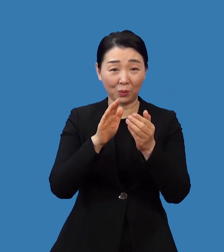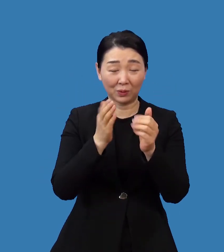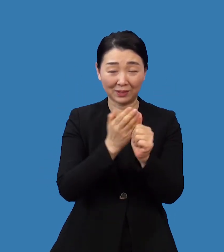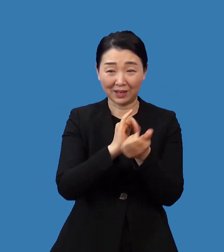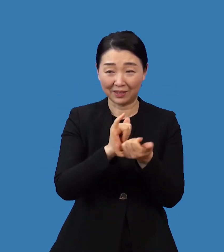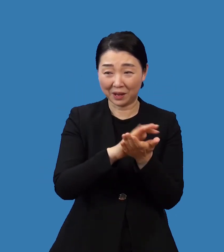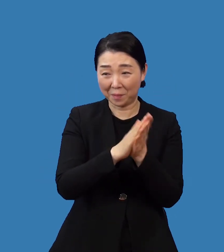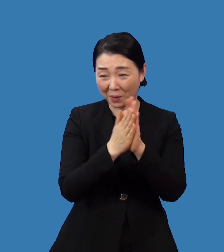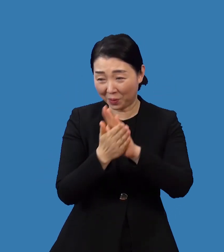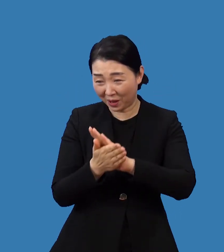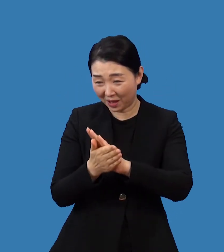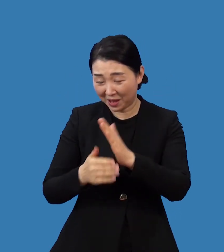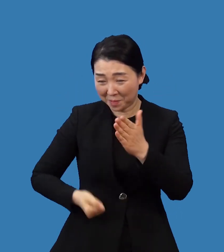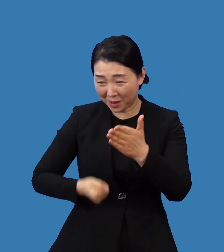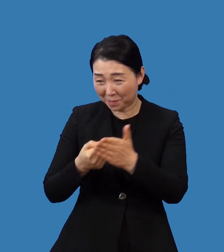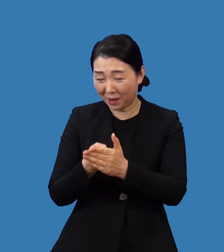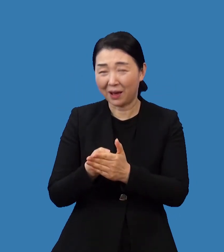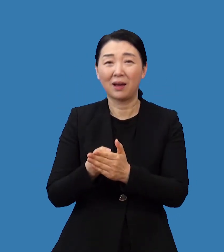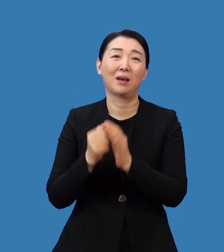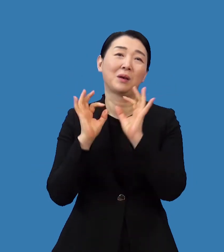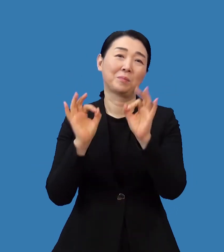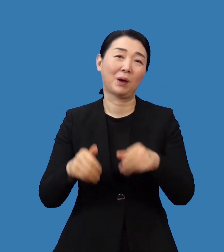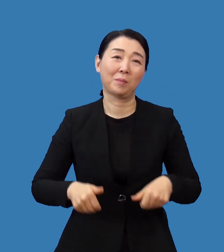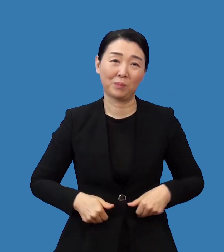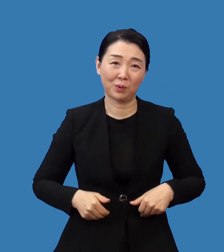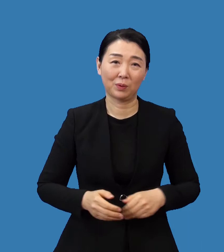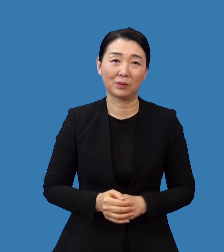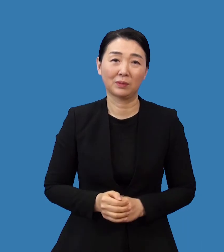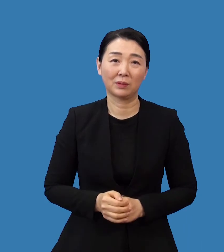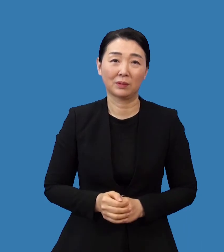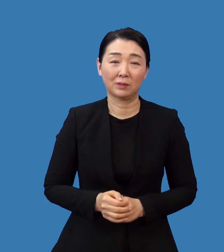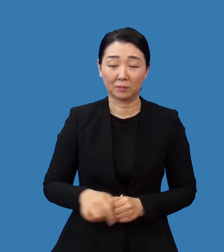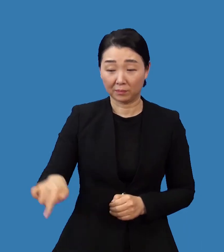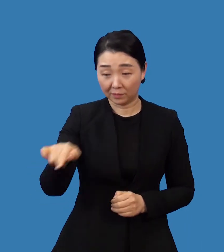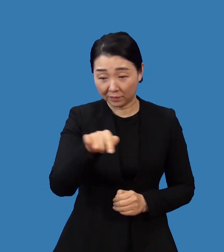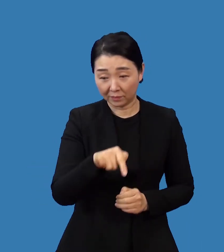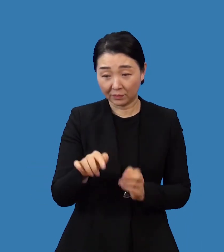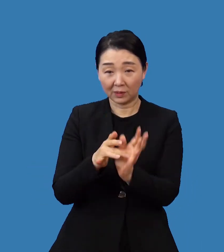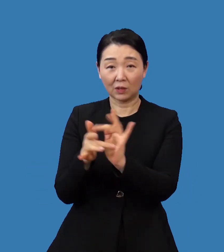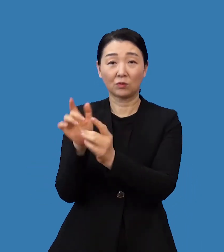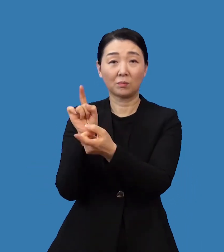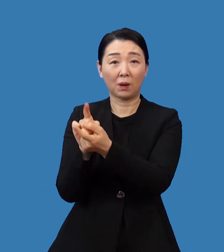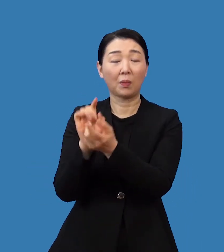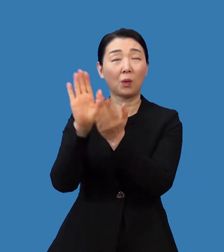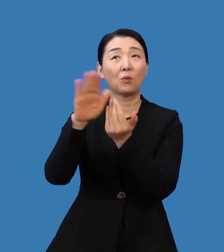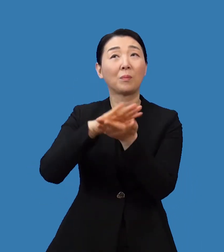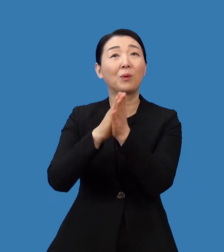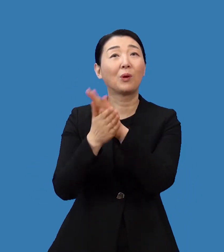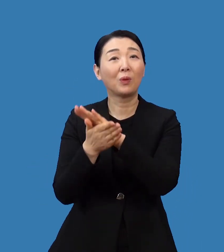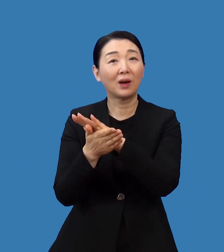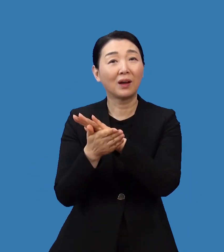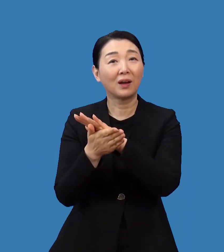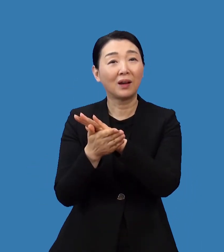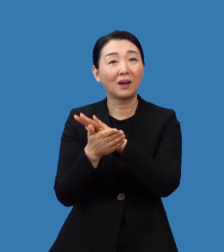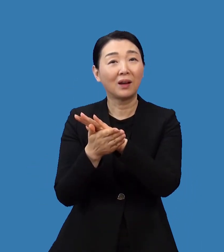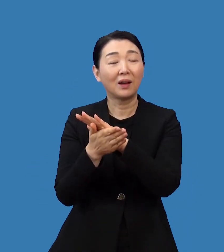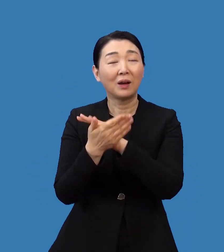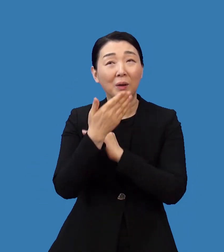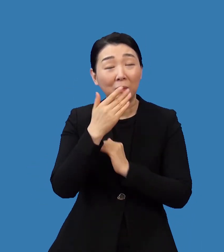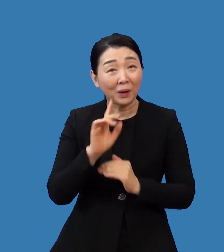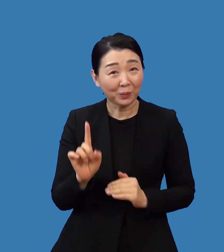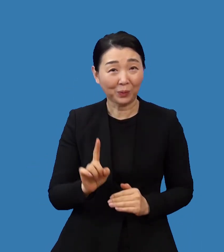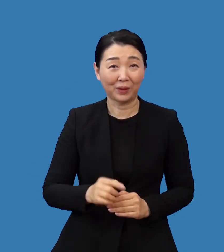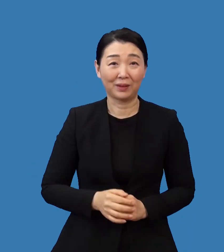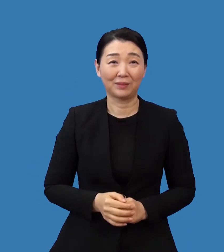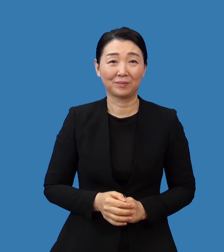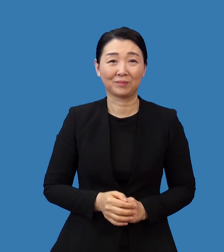주목해 볼 필요가 있습니다. 그들은 예수님 만나고 어떻게 변화되었을까요? 자,